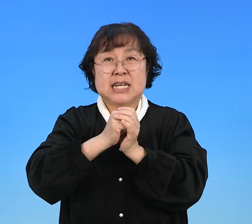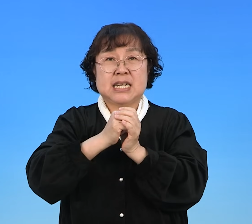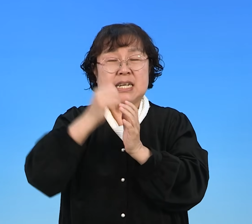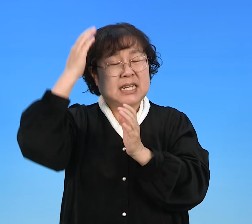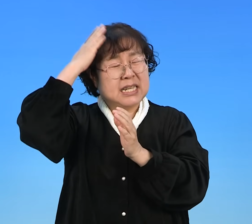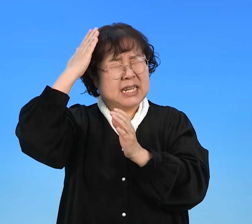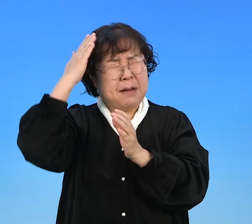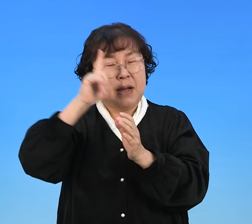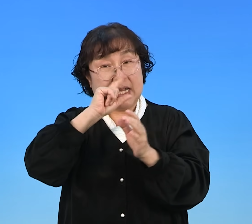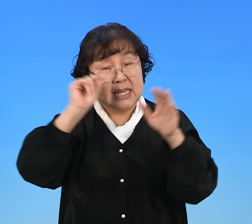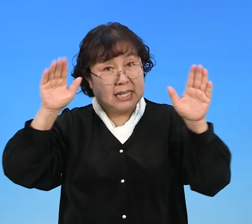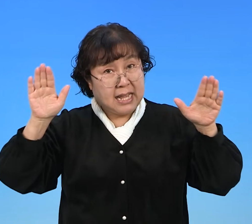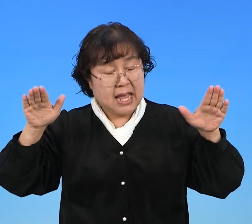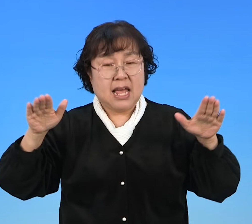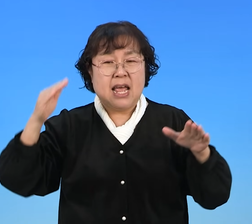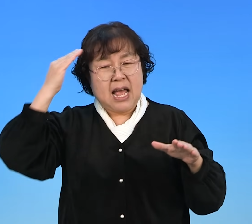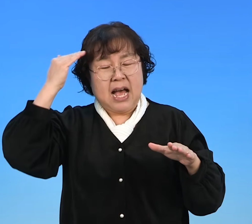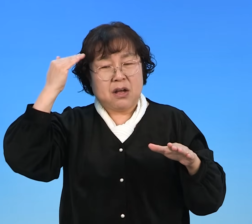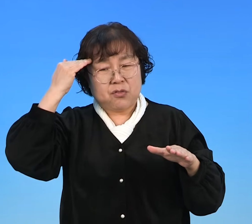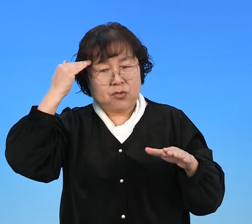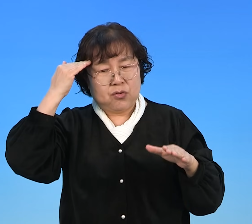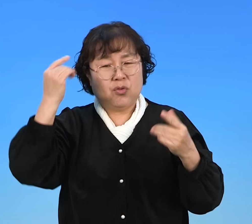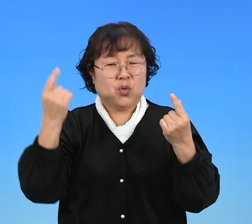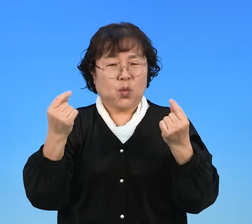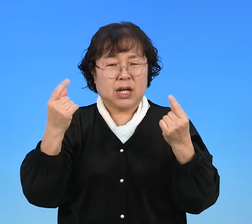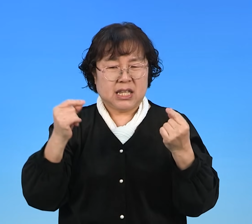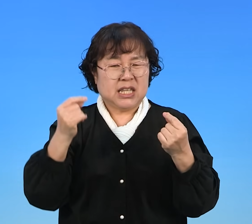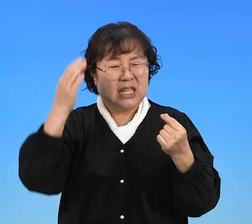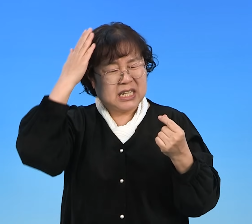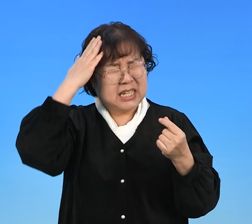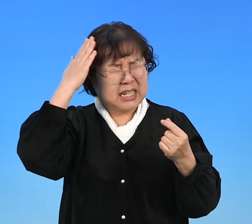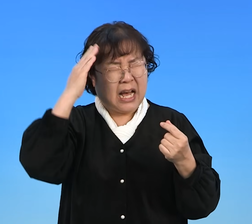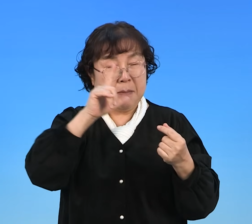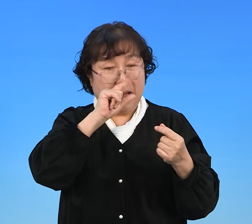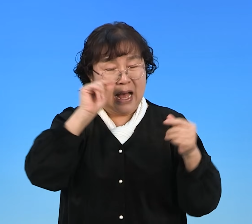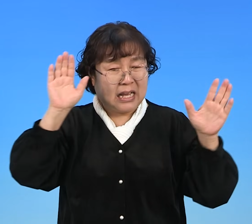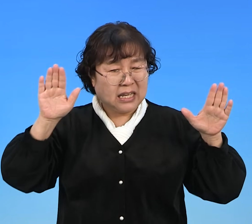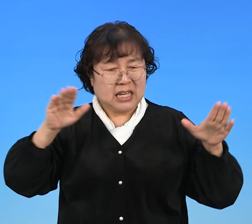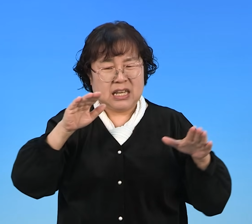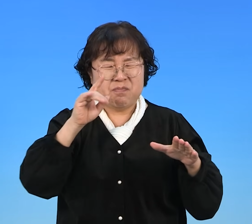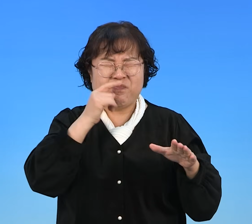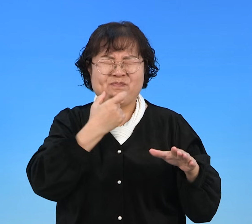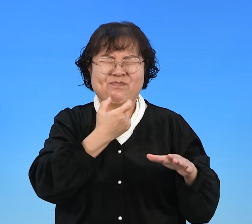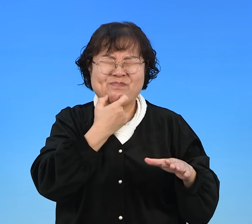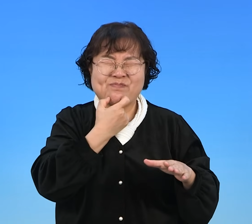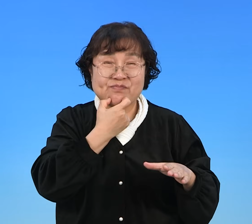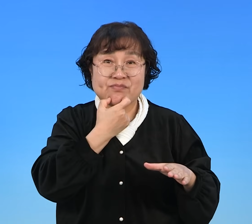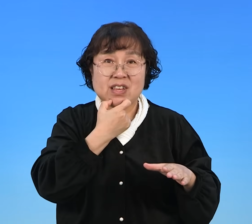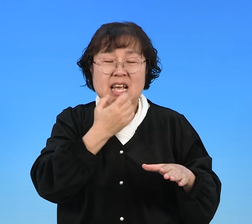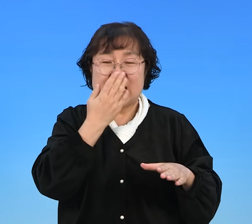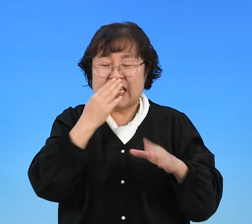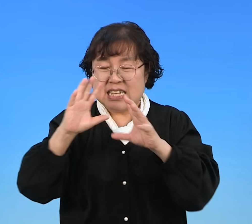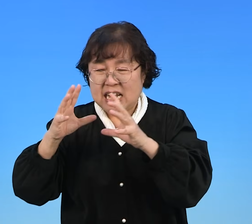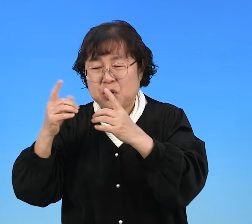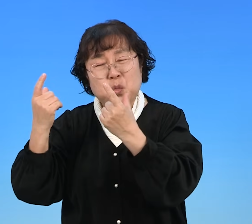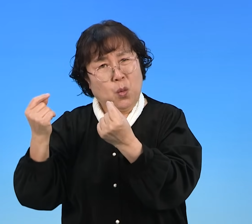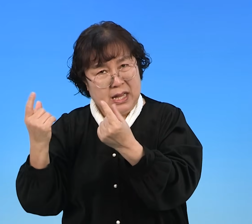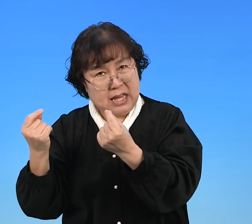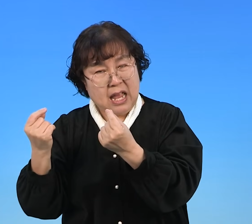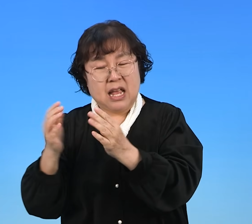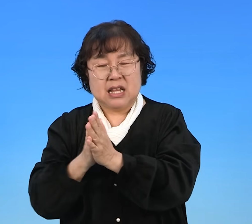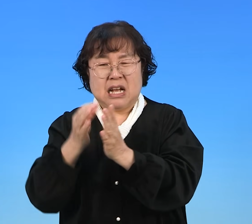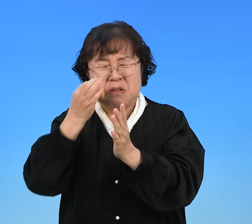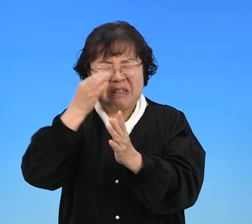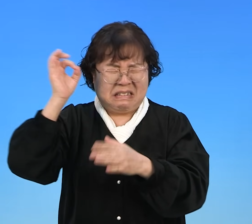까마귀를 썩 그렇게 좋아하지 않는데요, 이 나라도 마찬가지예요. 아주 미천한 게 까마귀예요. 그런데 그게